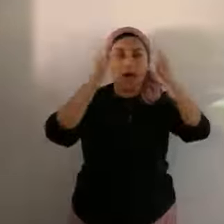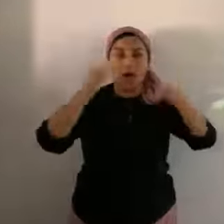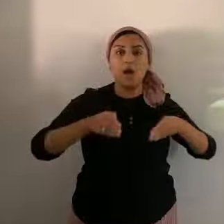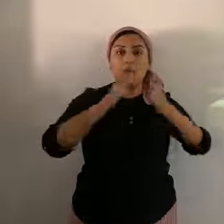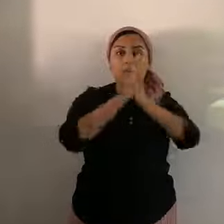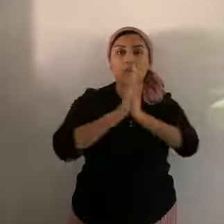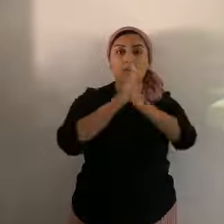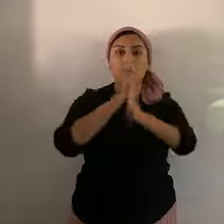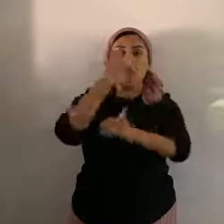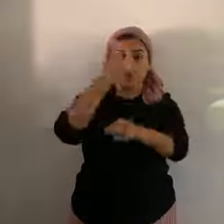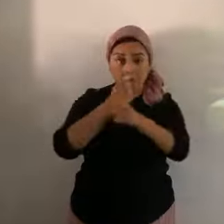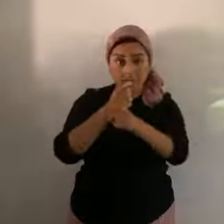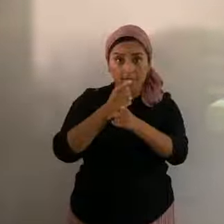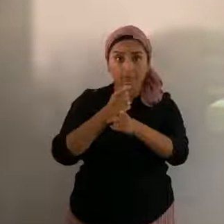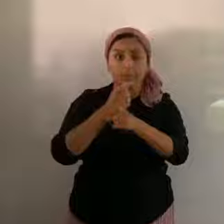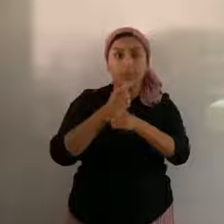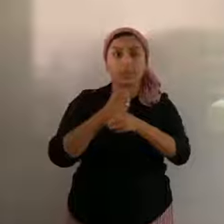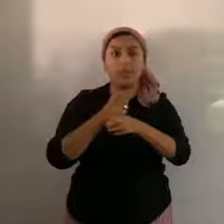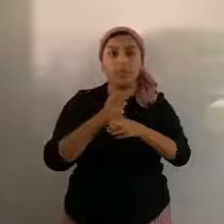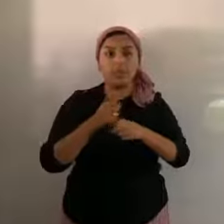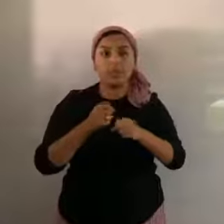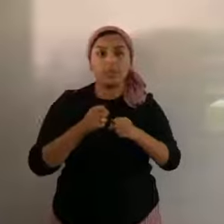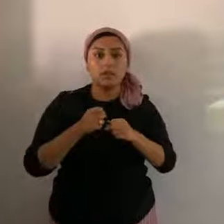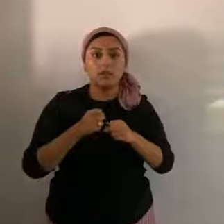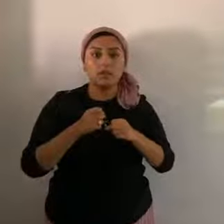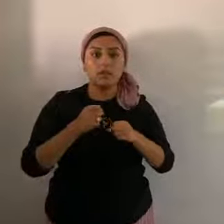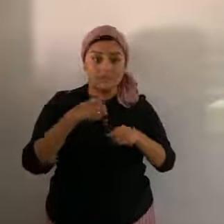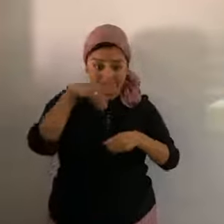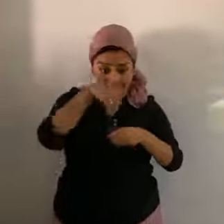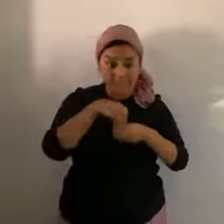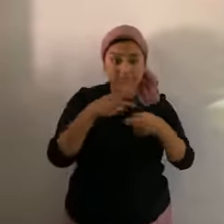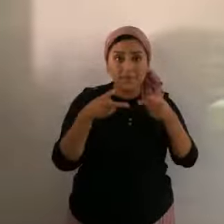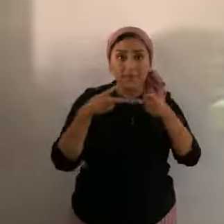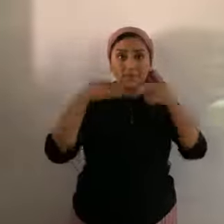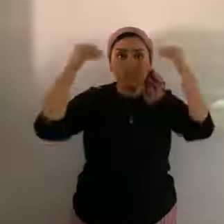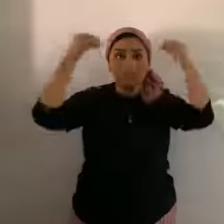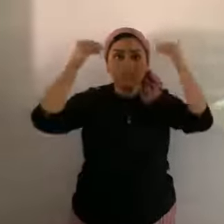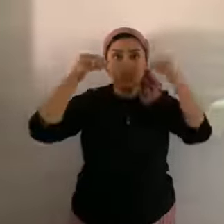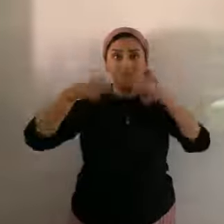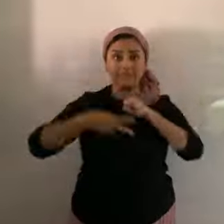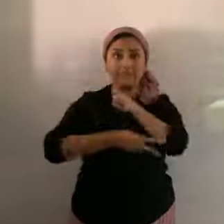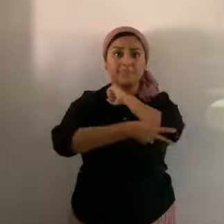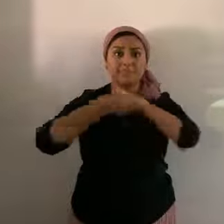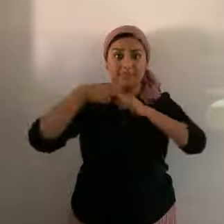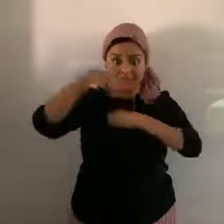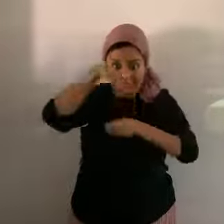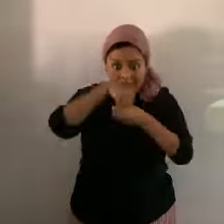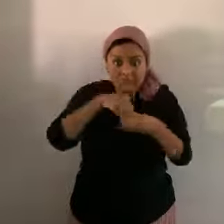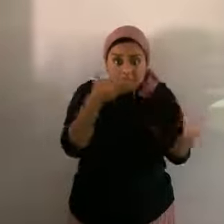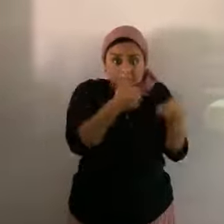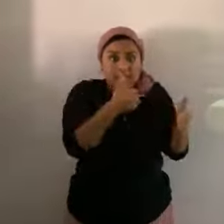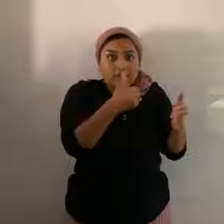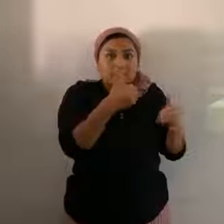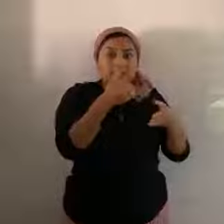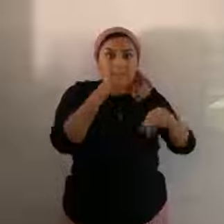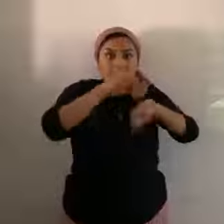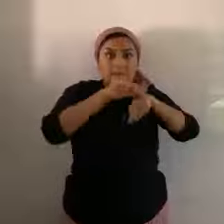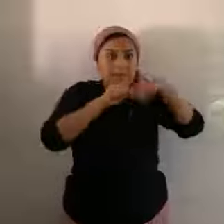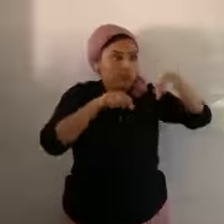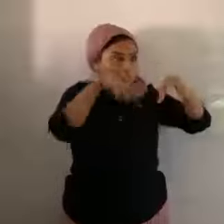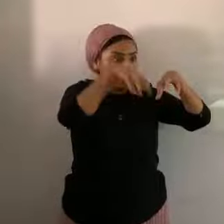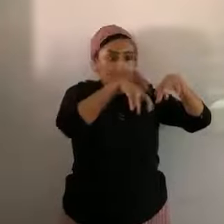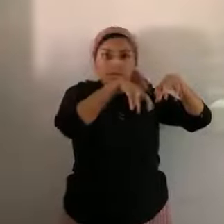Así es. Entonces, hacían negocio fraudulento, truanerías en el patio. Uf, todo eso se